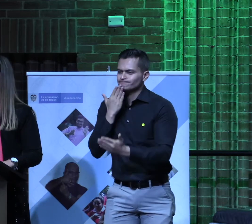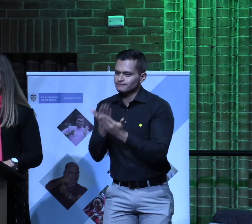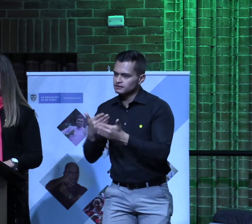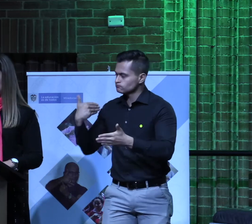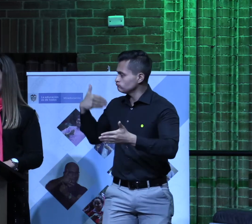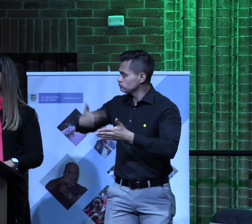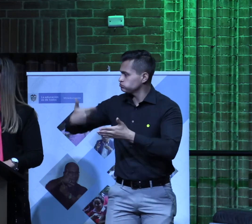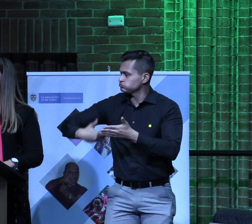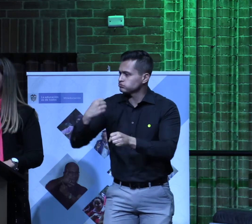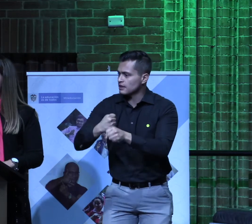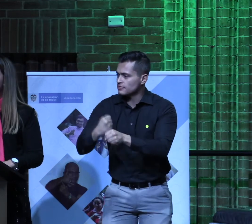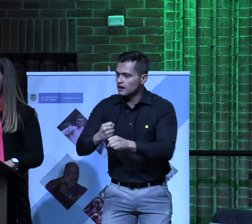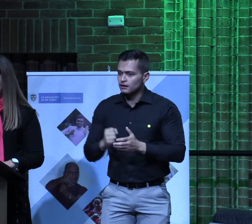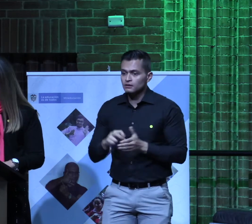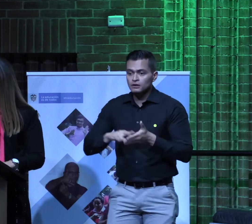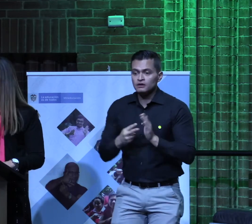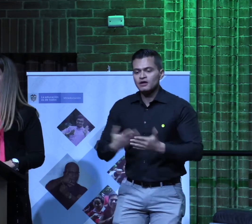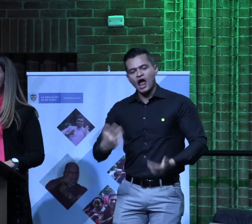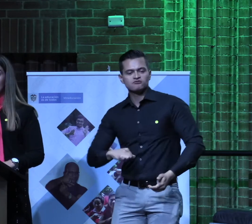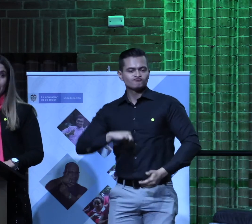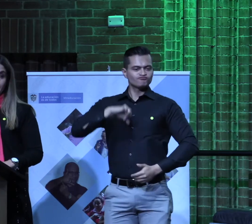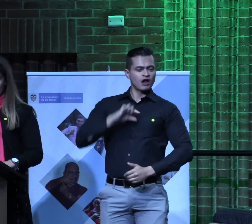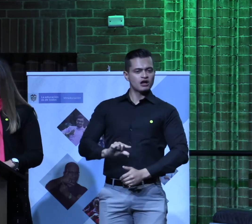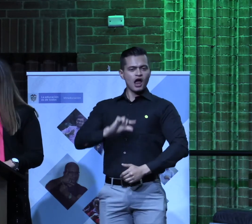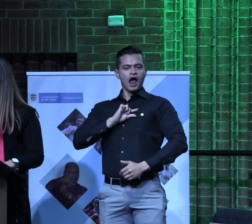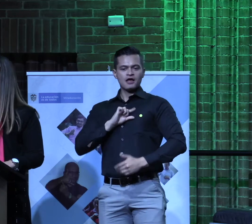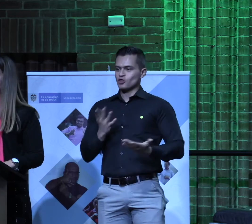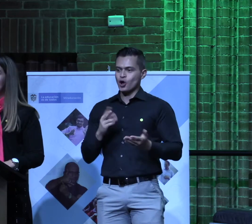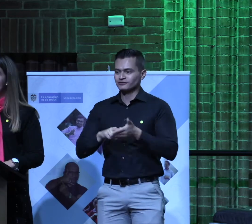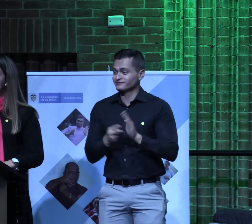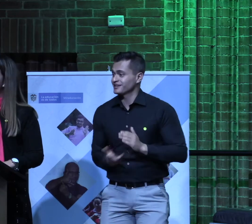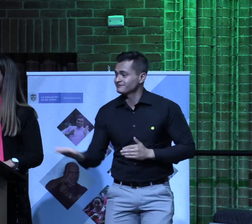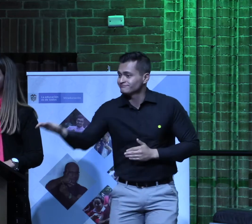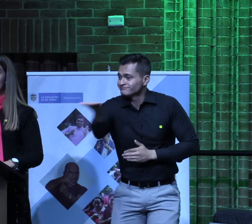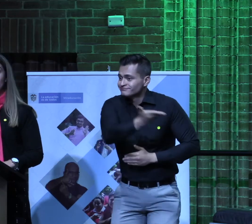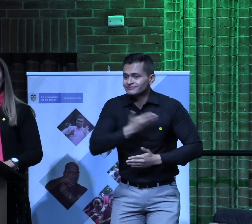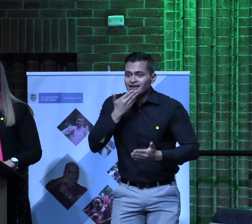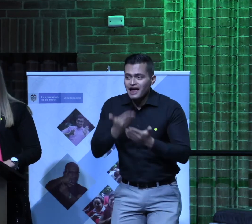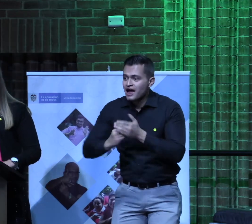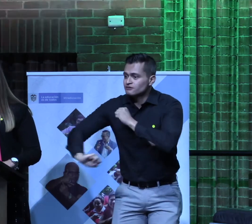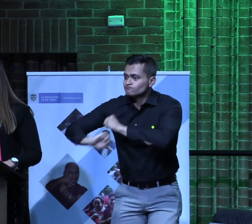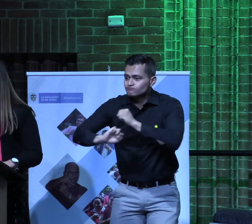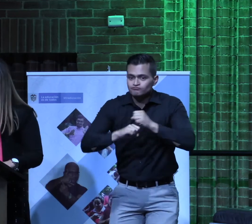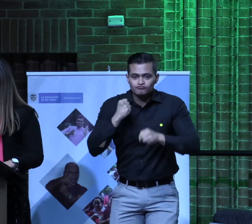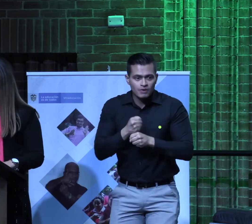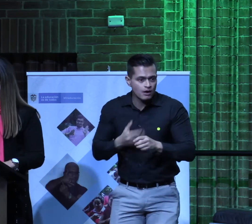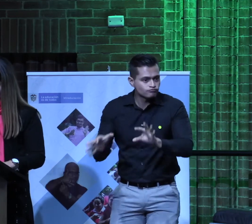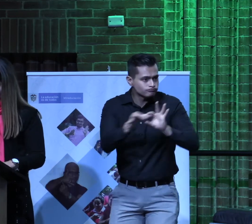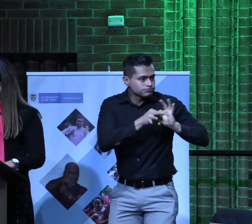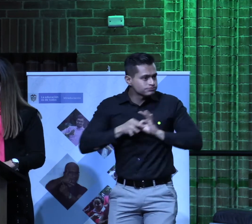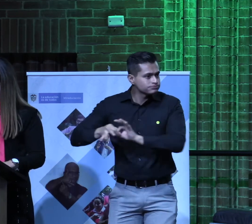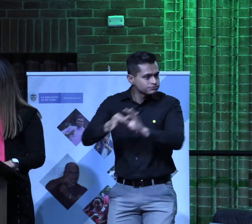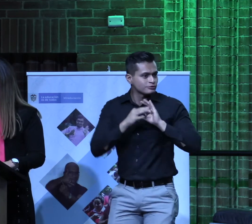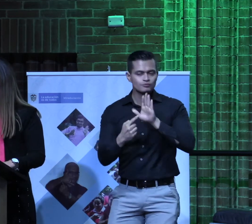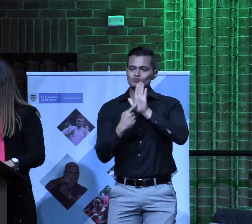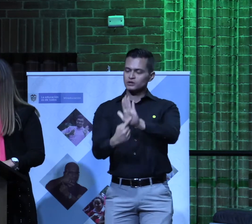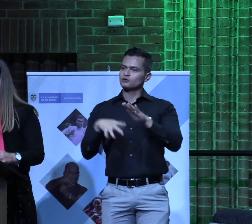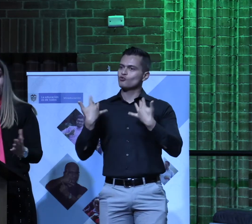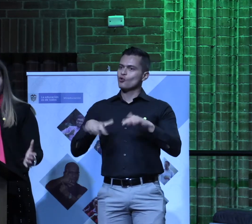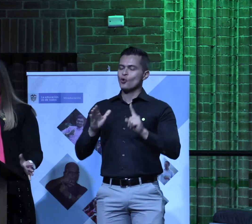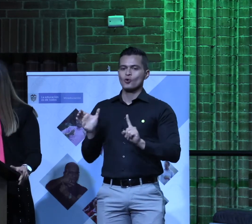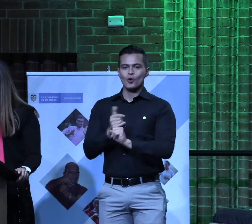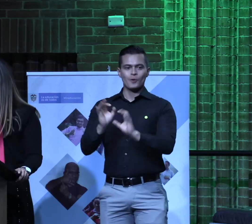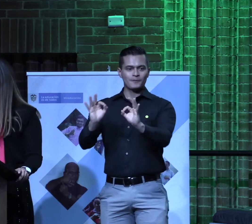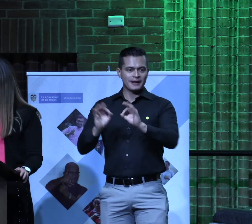son de ustedes, son hechos por ustedes y son para la población sorda, así que tienen que sentirse muy orgullosos.